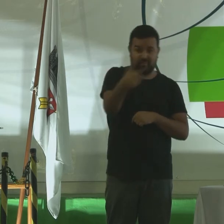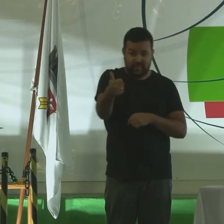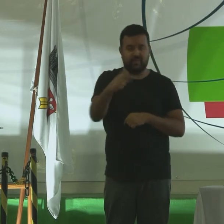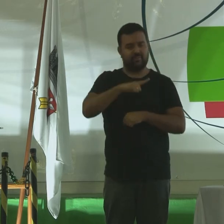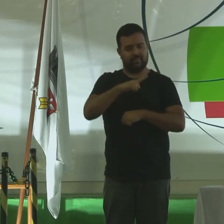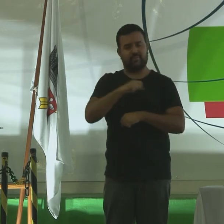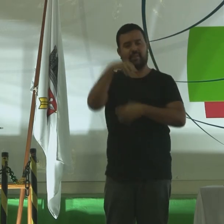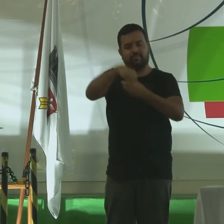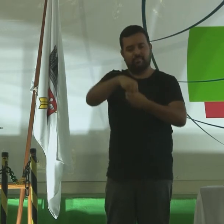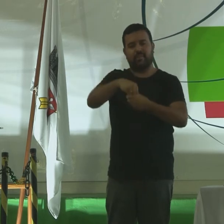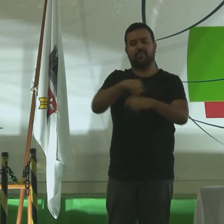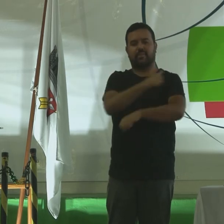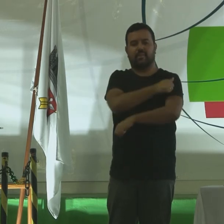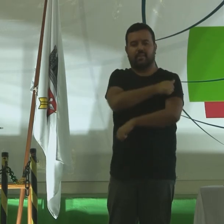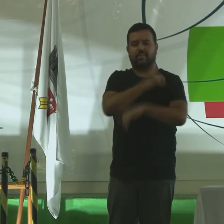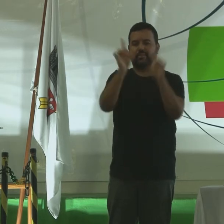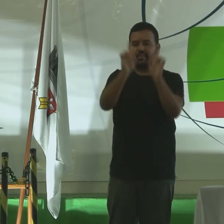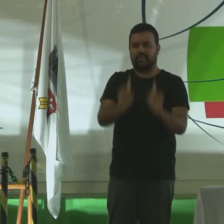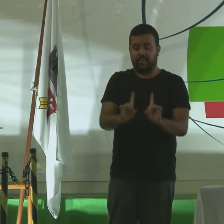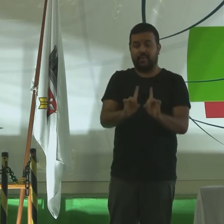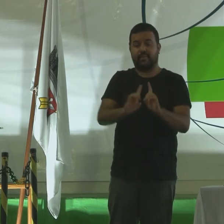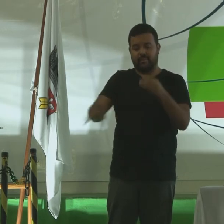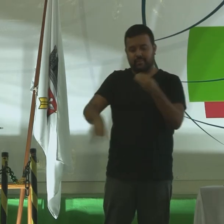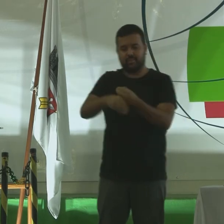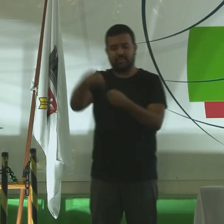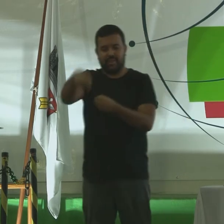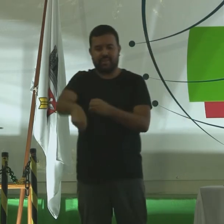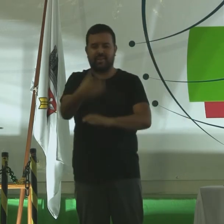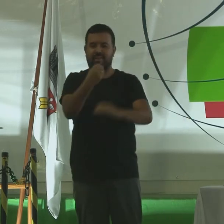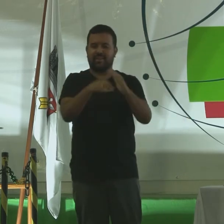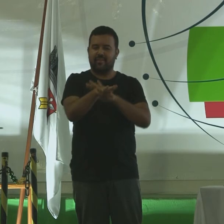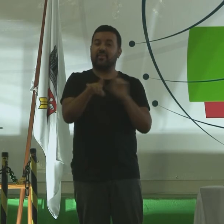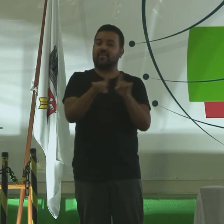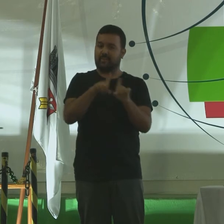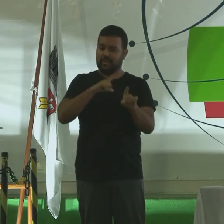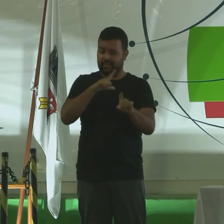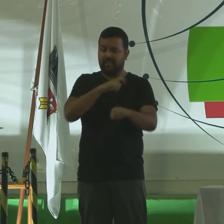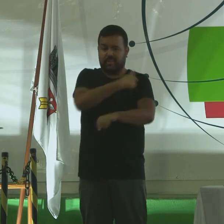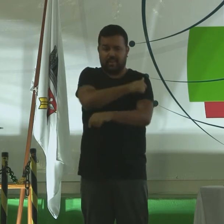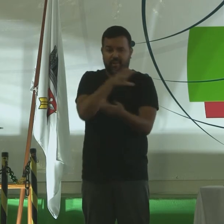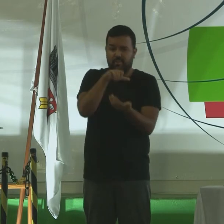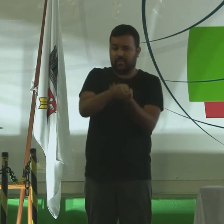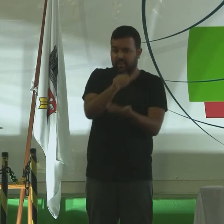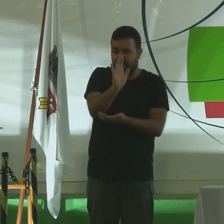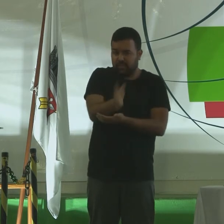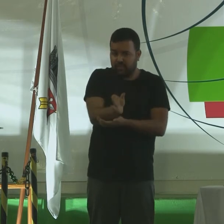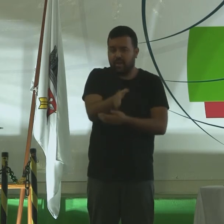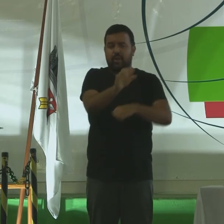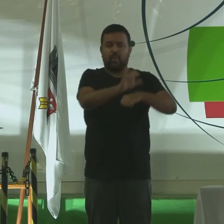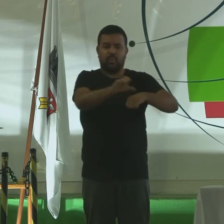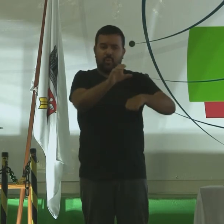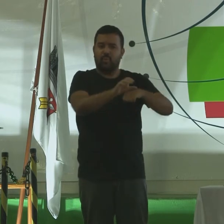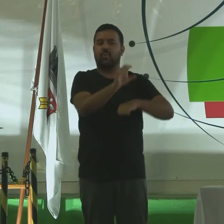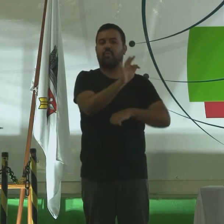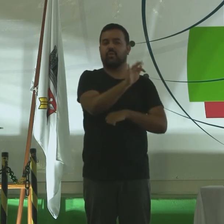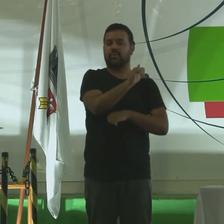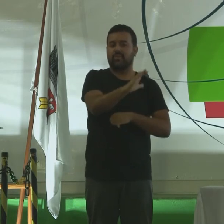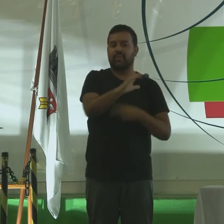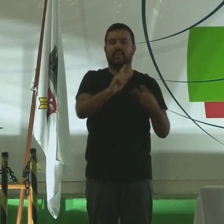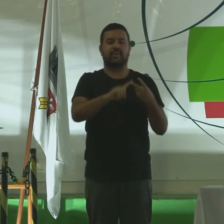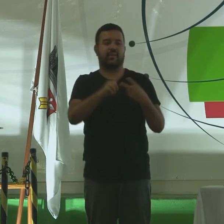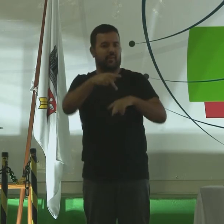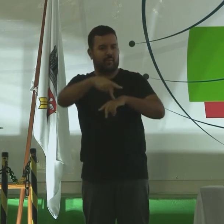com deficiência matriculados, além do CEFOR, que tem alunos com deficiência matriculados nos cursos FICs de